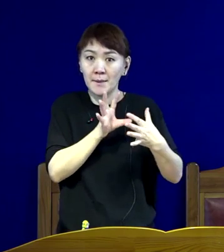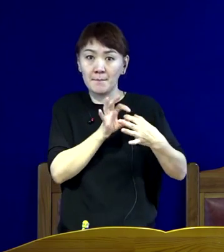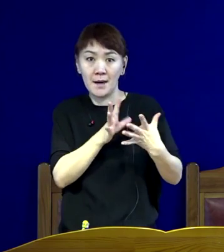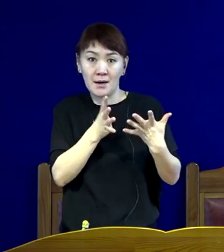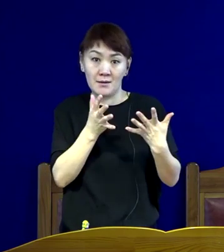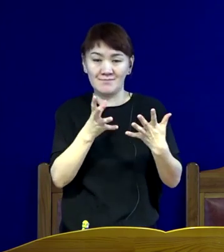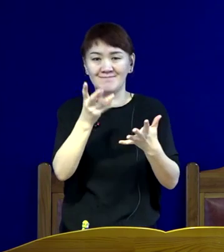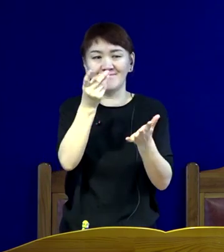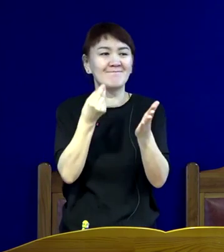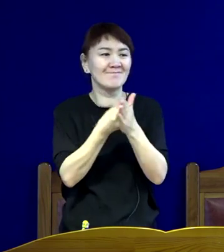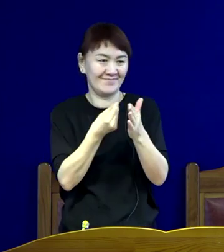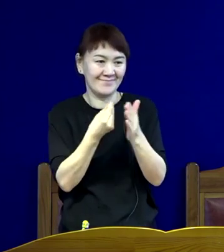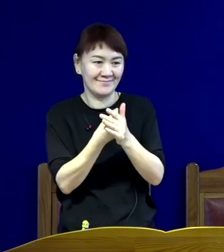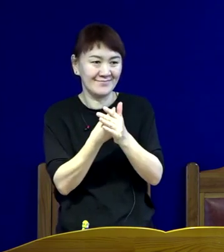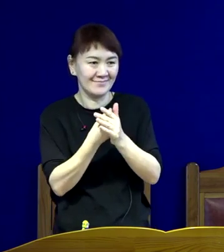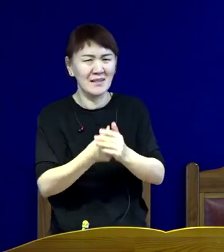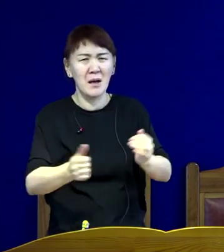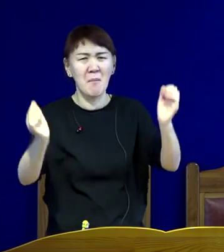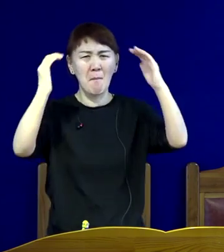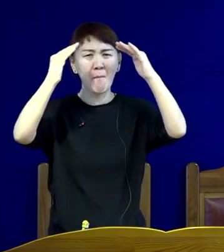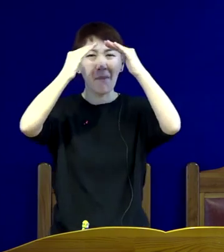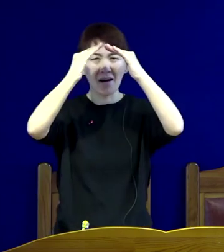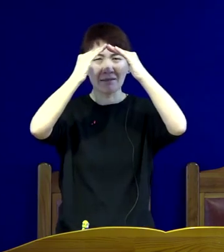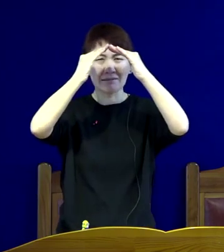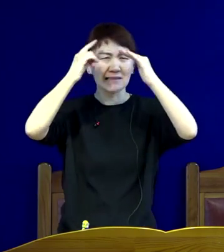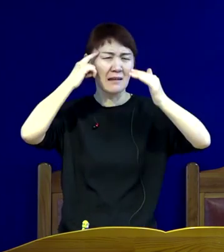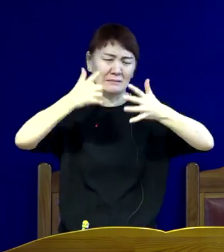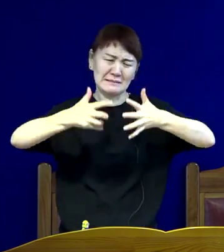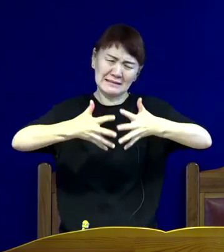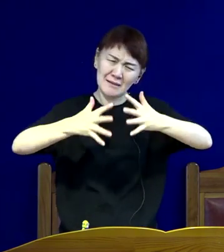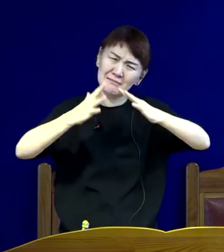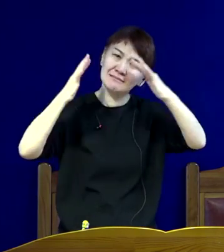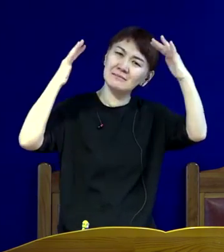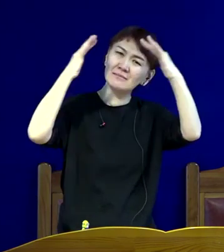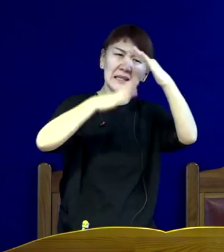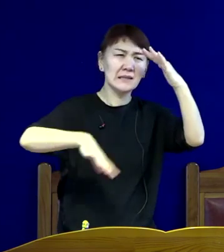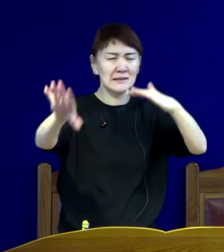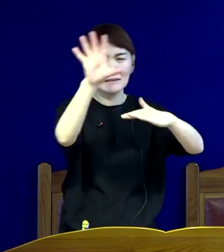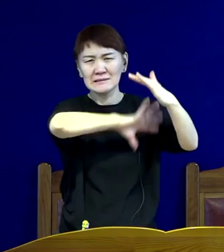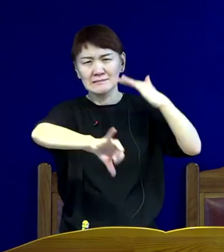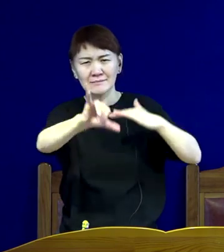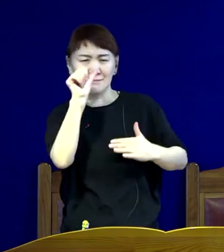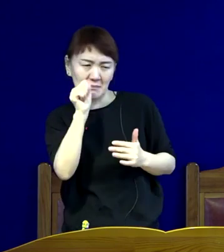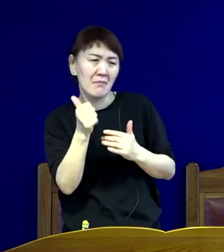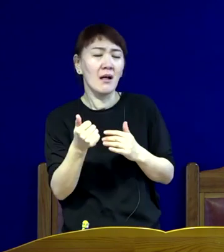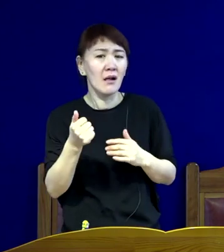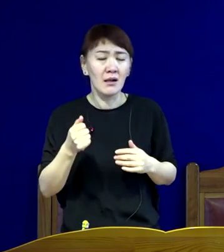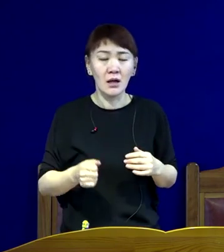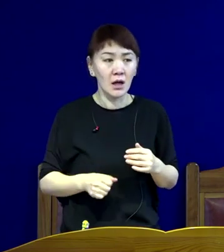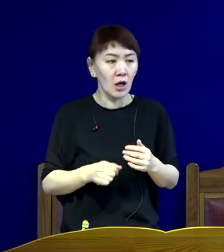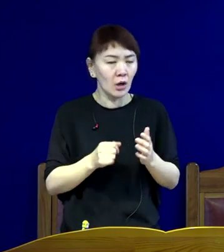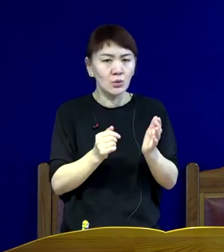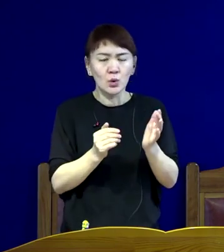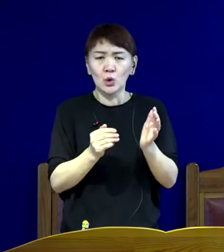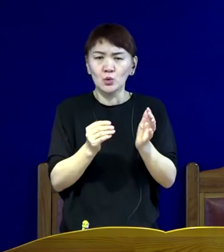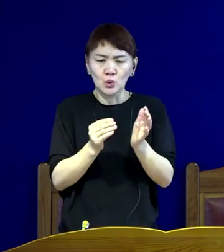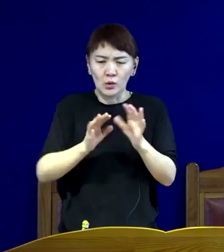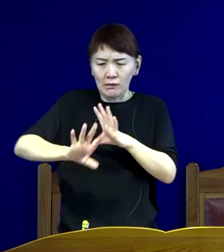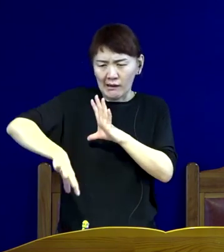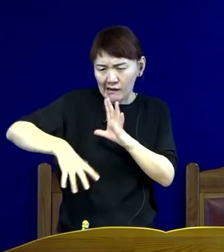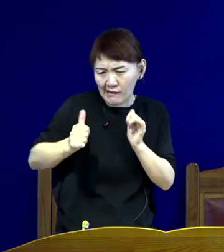чиби. Жишээлбэл их нэг сайхан орон сууц байлаа. Тэр орон сууцны дотор электрон бараад байхгүй зүйл